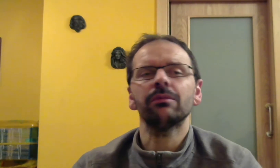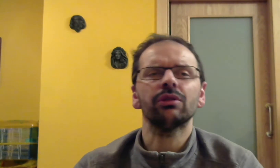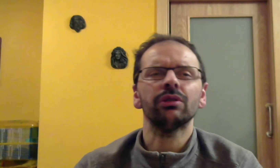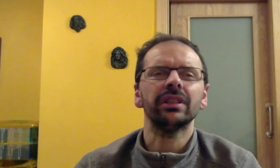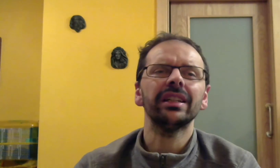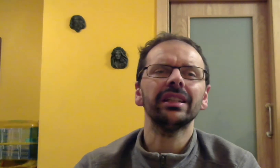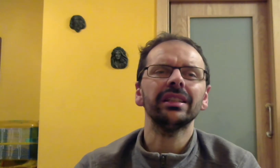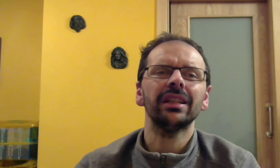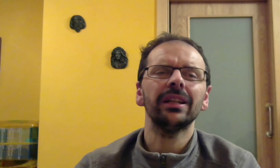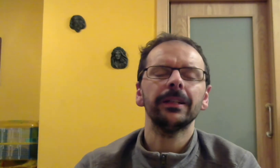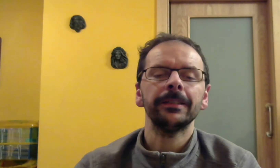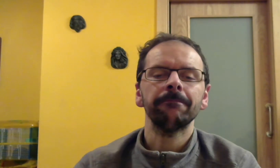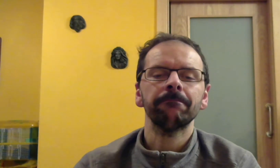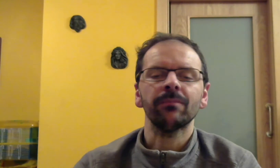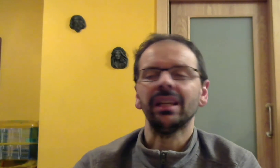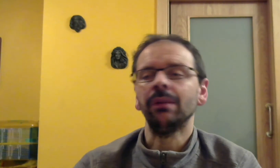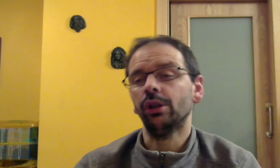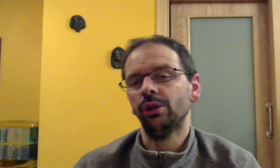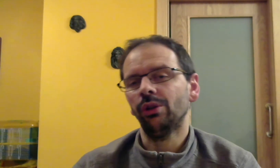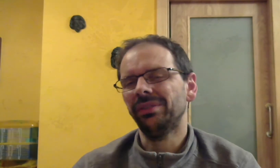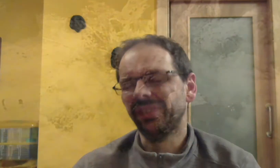con Yarin y tal. Y bueno, y luego el final,